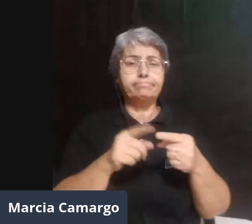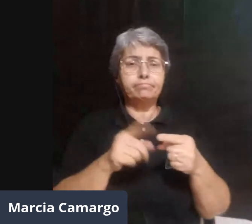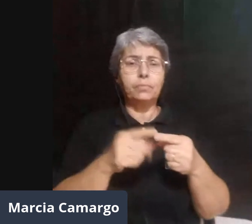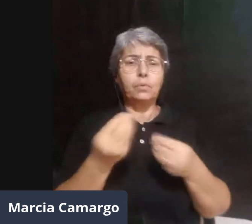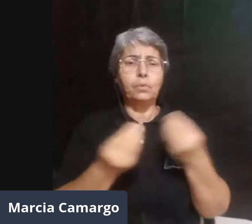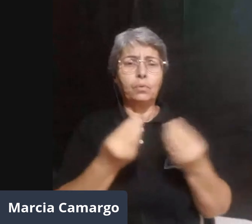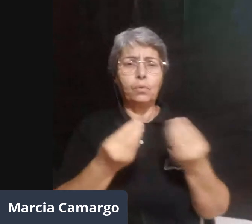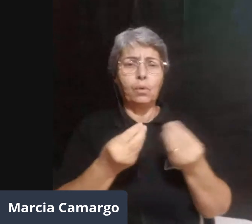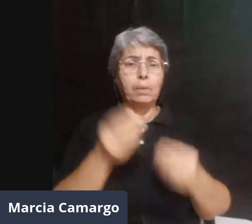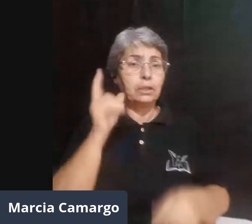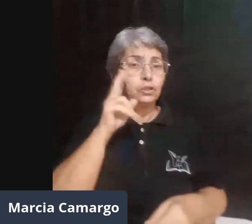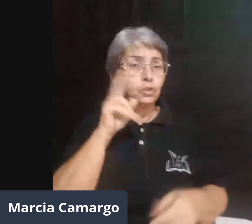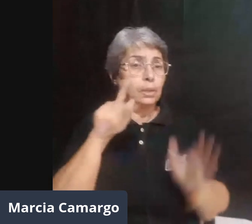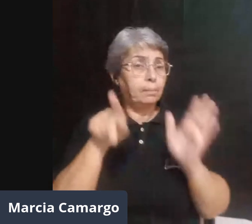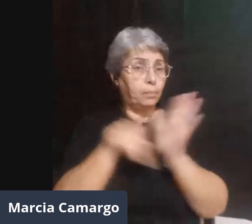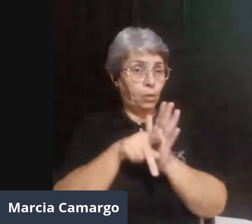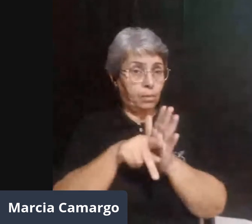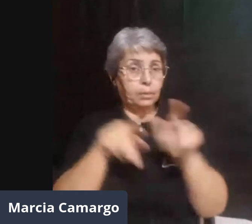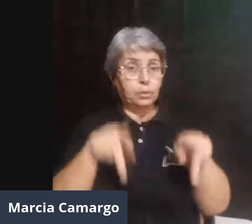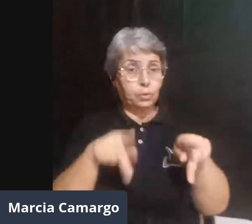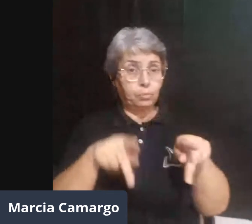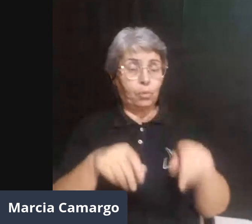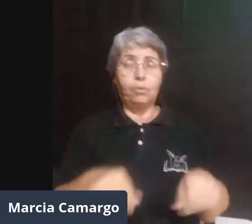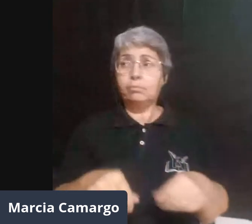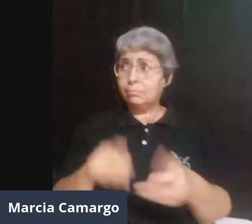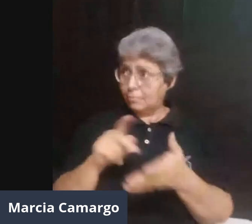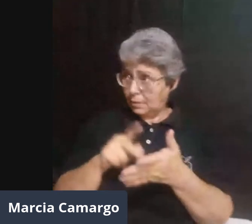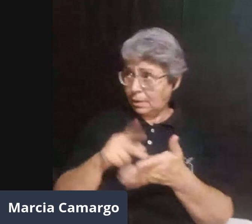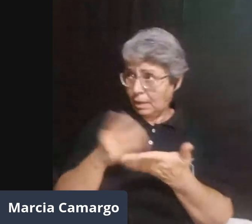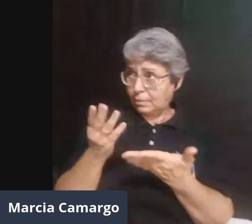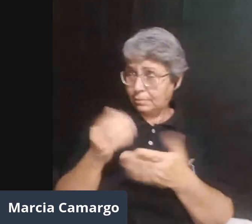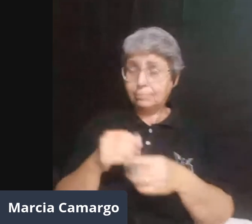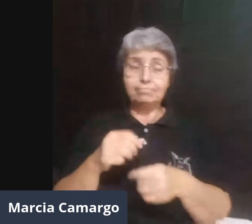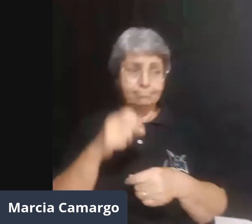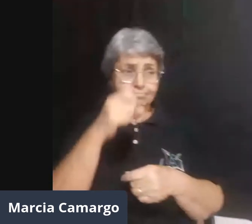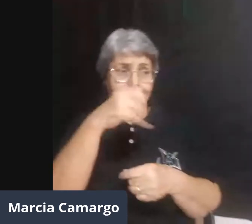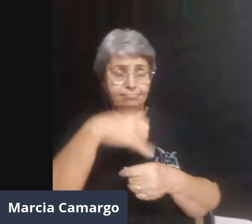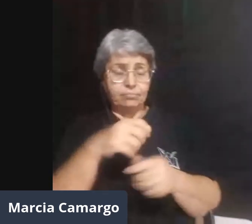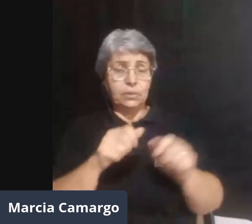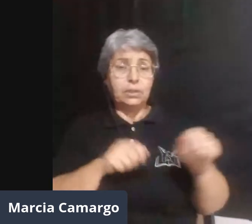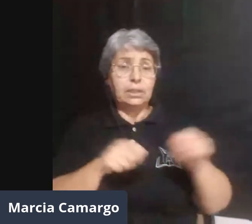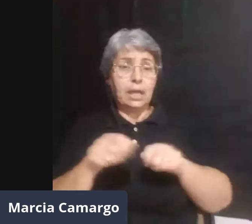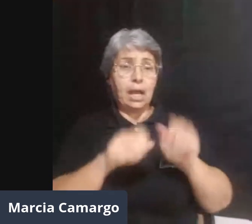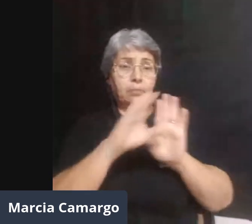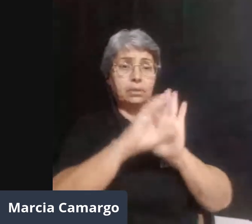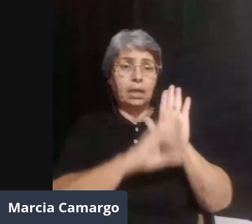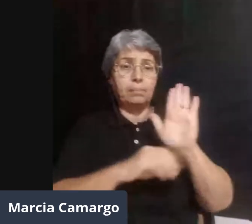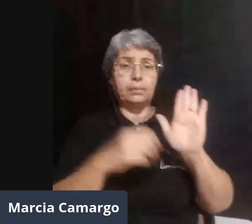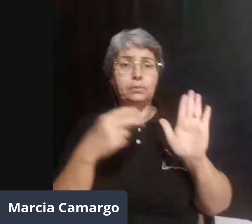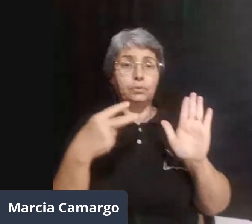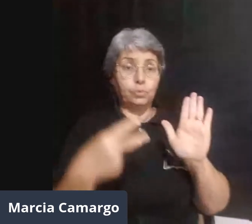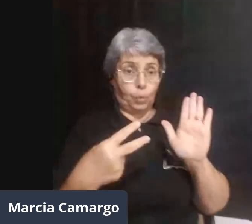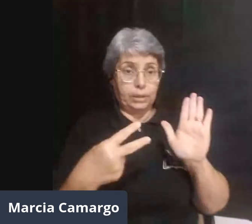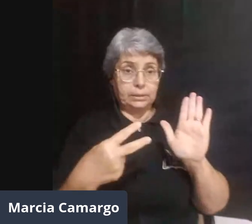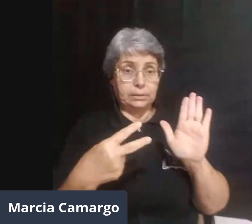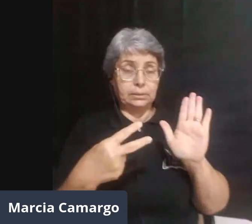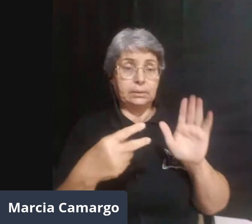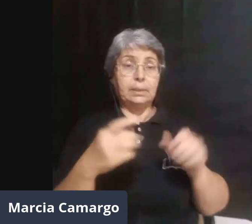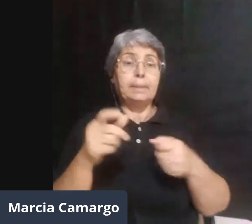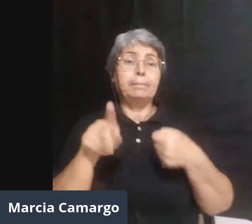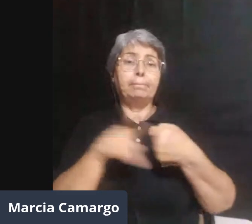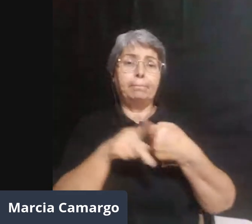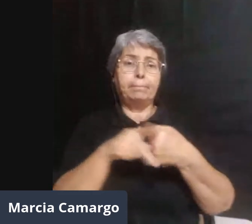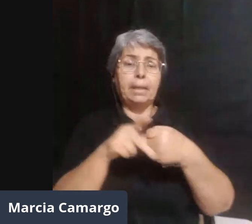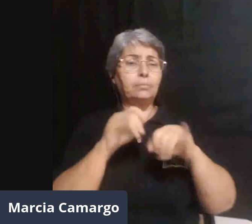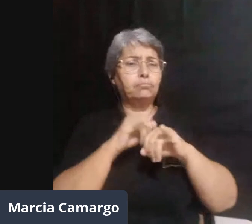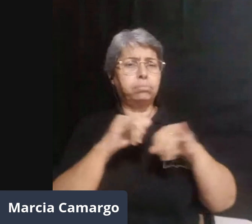história, não é mesmo, Valtinho? Exatamente. No livro de Atos, no capítulo 2, no discurso de Pedro, Pedro está falando a